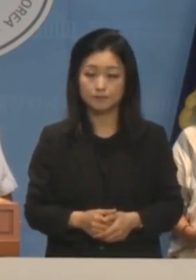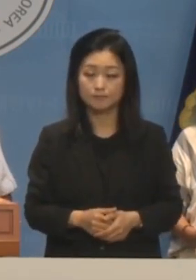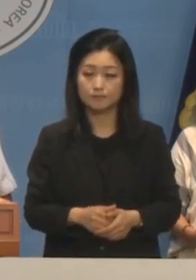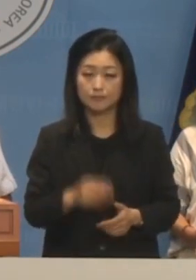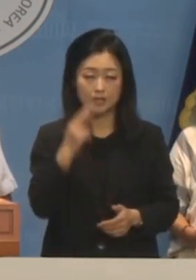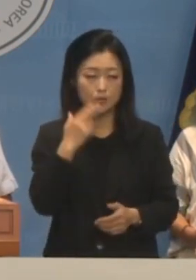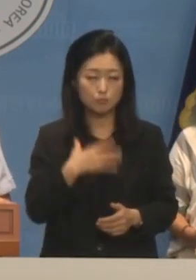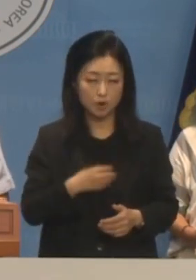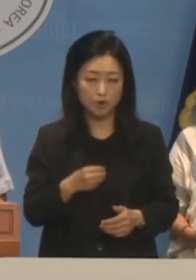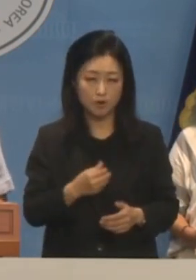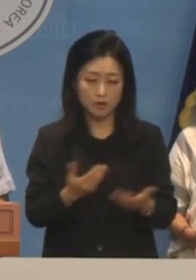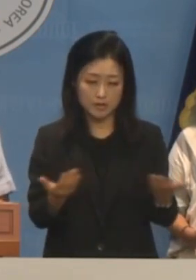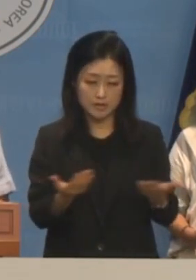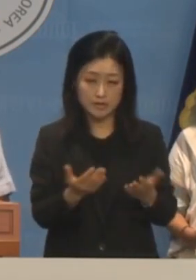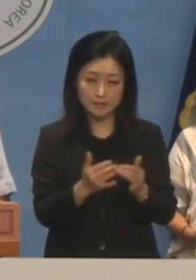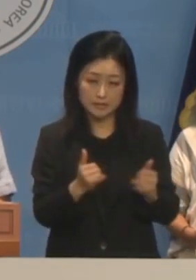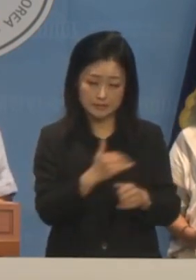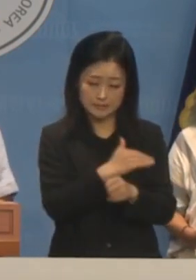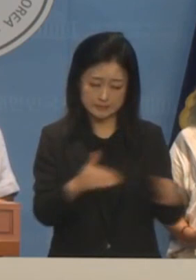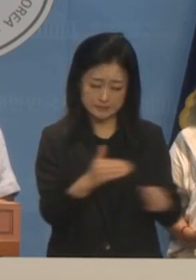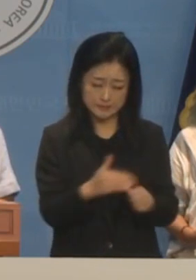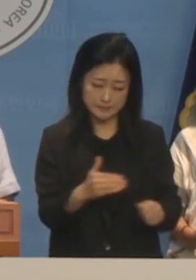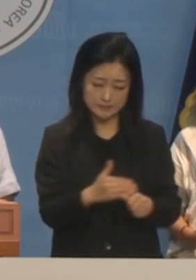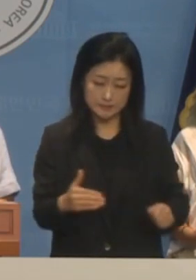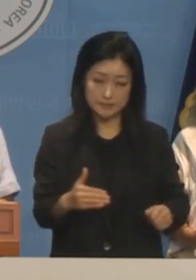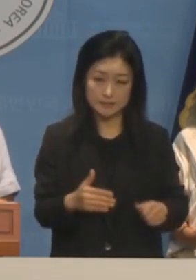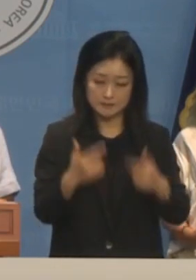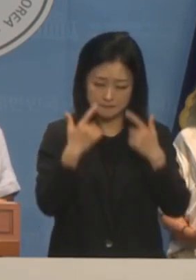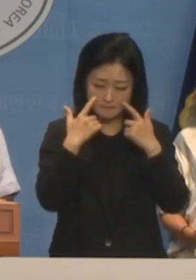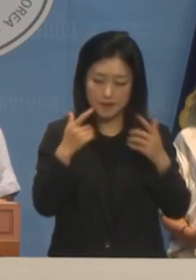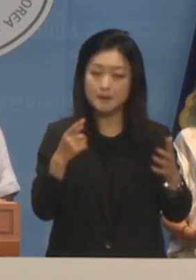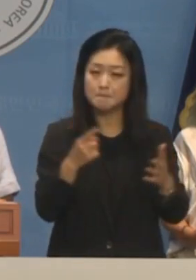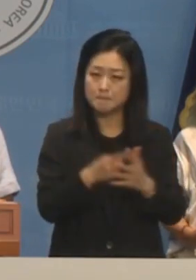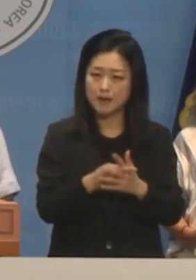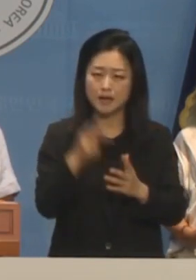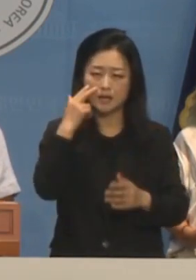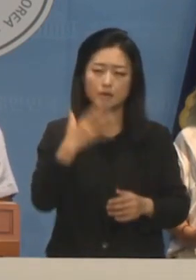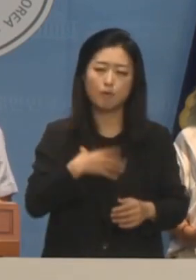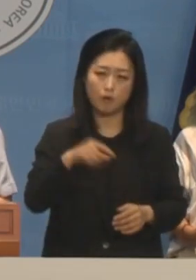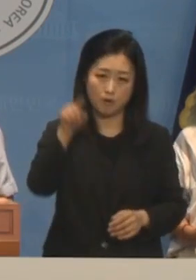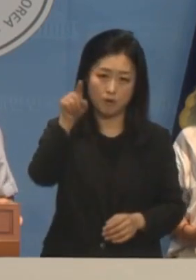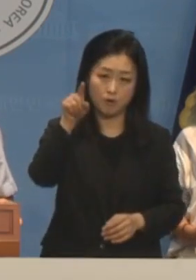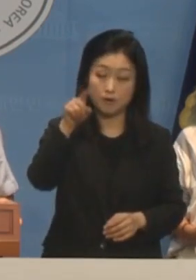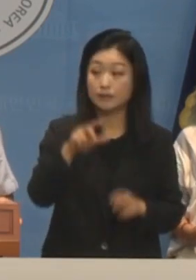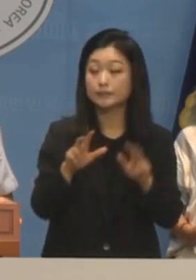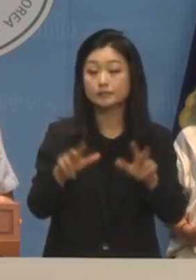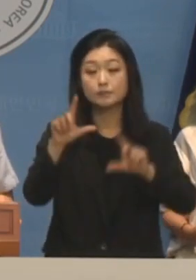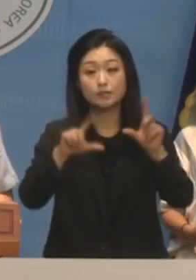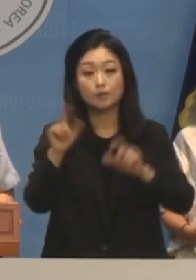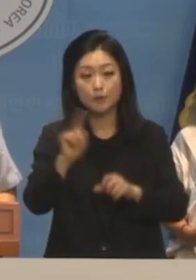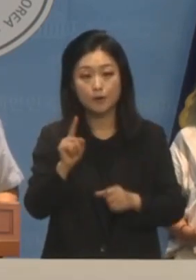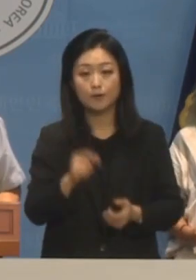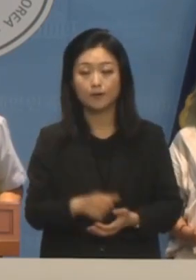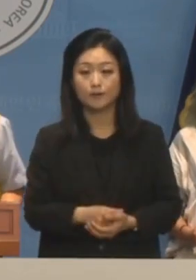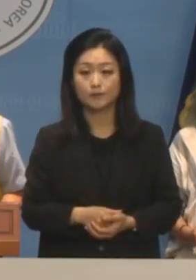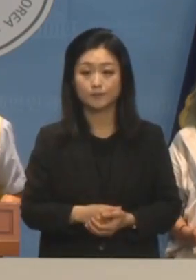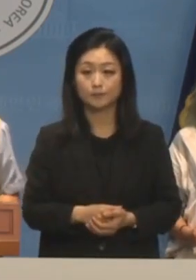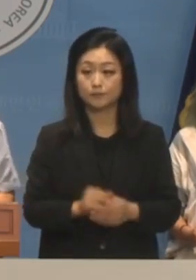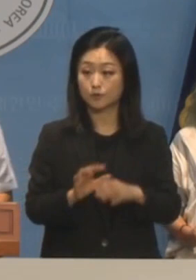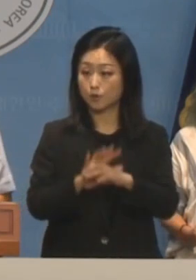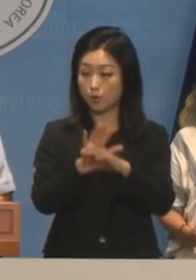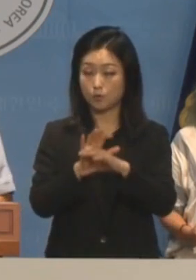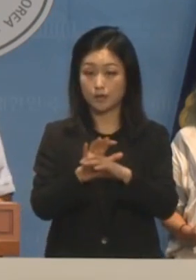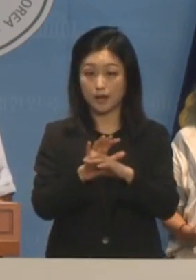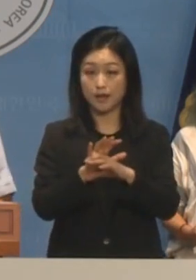의도된 정리해고였음이 확실히 알 수 있는 사안이었습니다. 지금 어떻습니까?